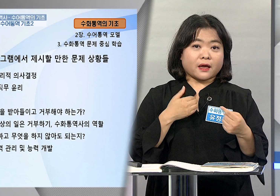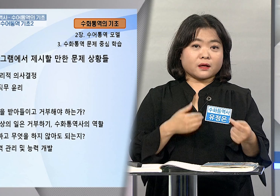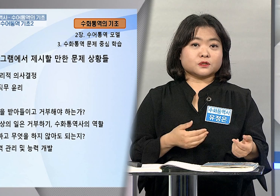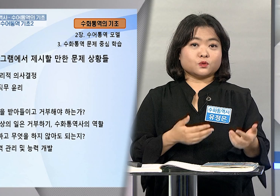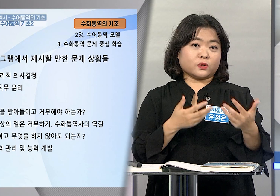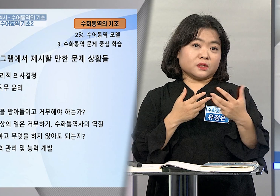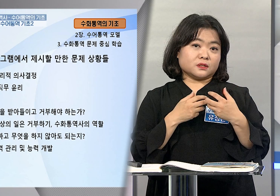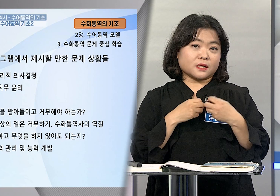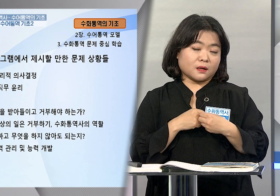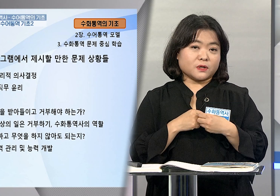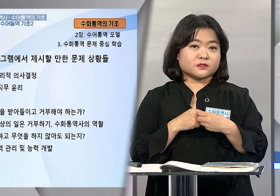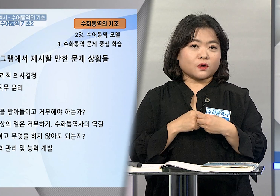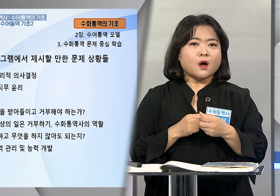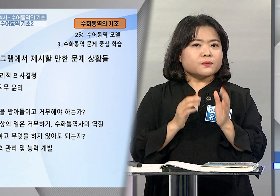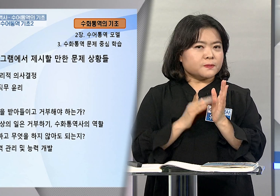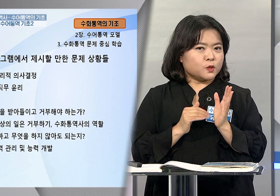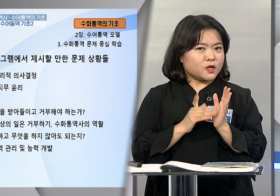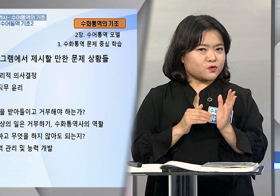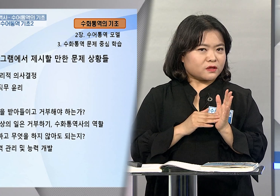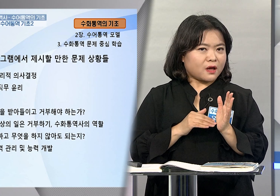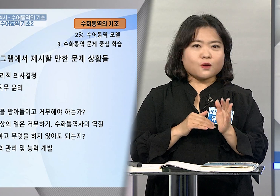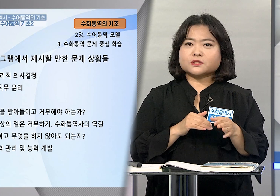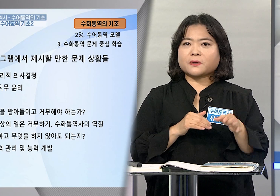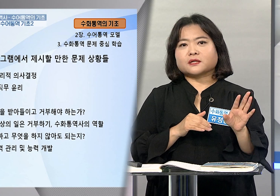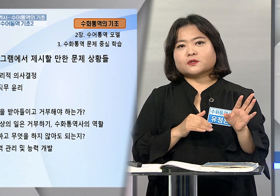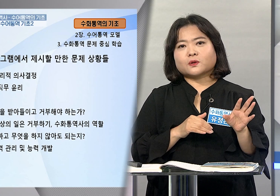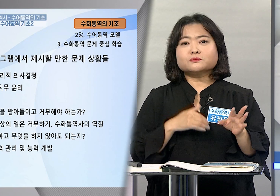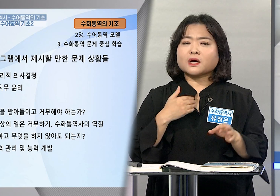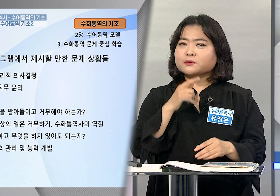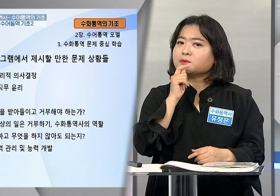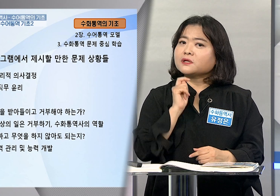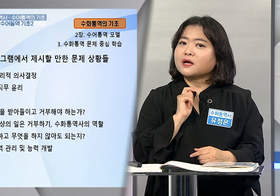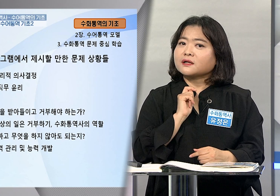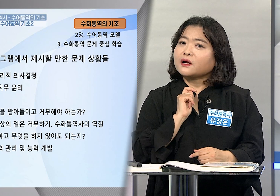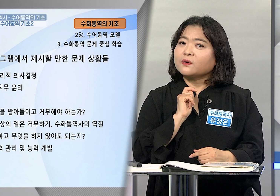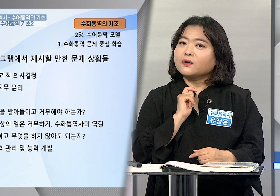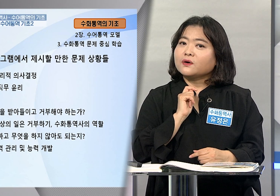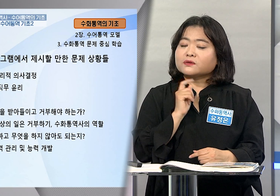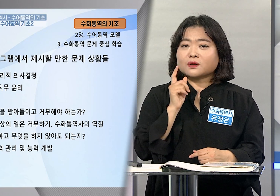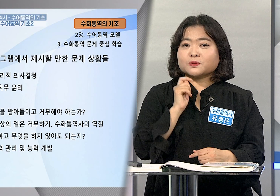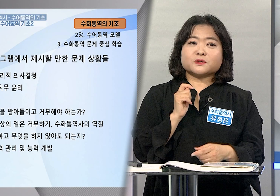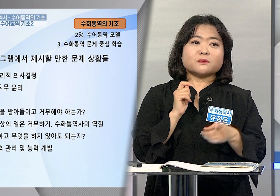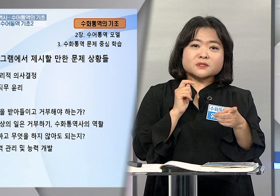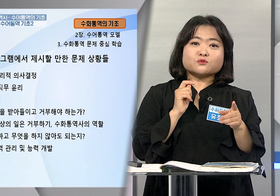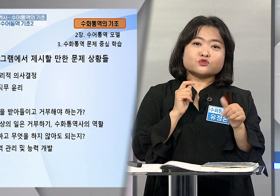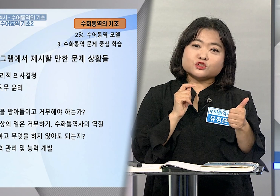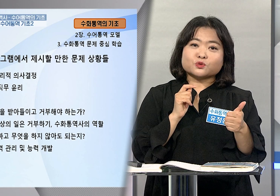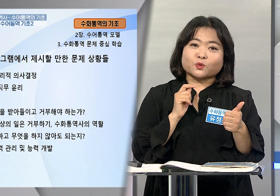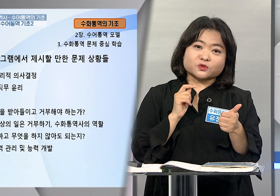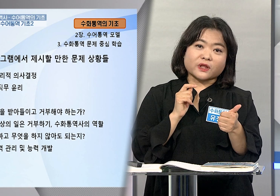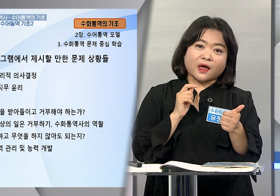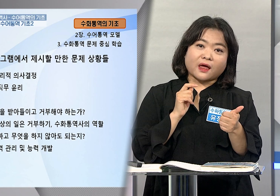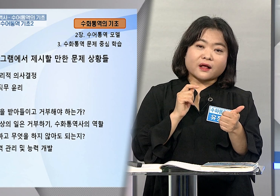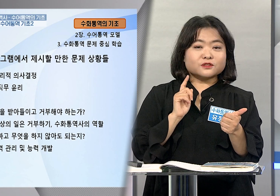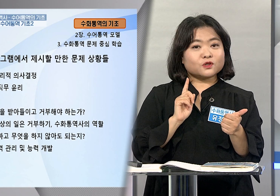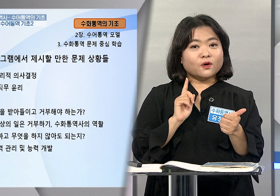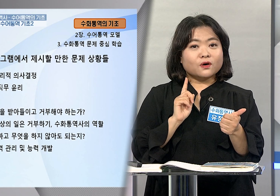그 농인이 상담을 했어요. 비밀로 해줘야 돼. 하고 집에 갔어요. 그럼 내가 비밀을 해야 될까요? 내가 비밀을 하면 이 사람 죽을지도 모르는데. 그렇죠? 그럼